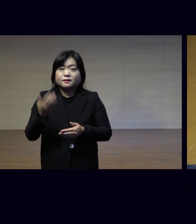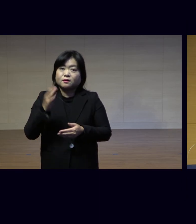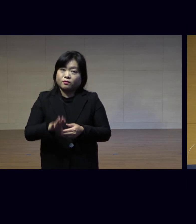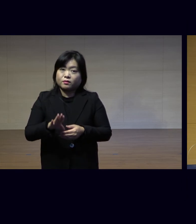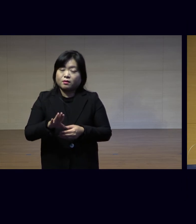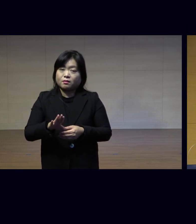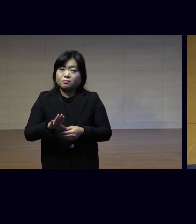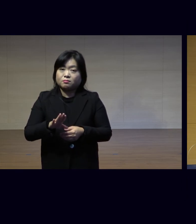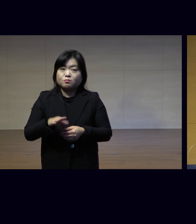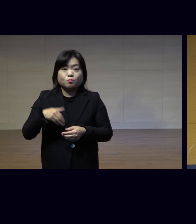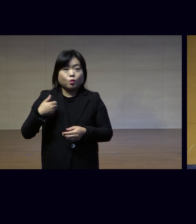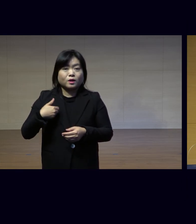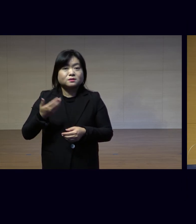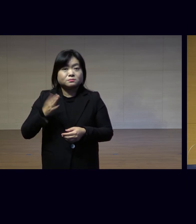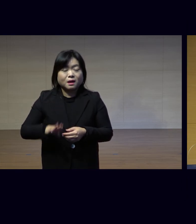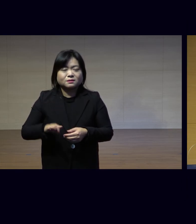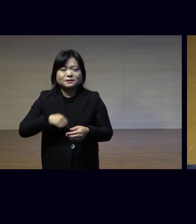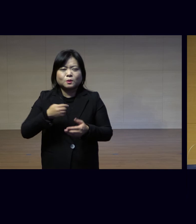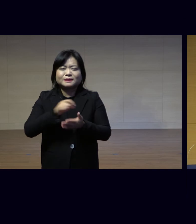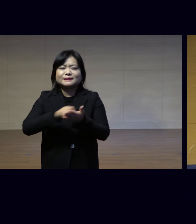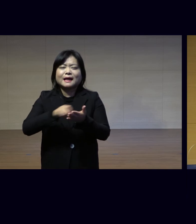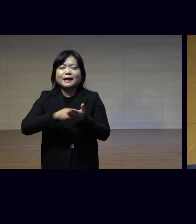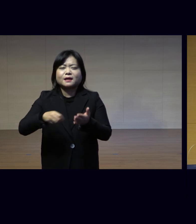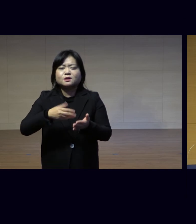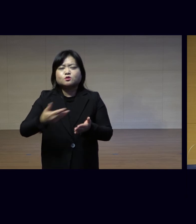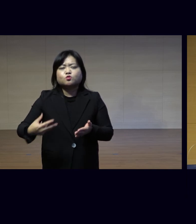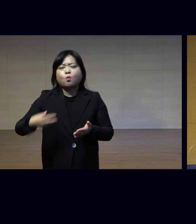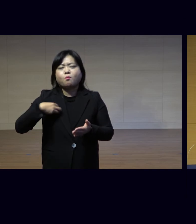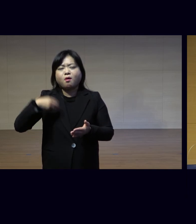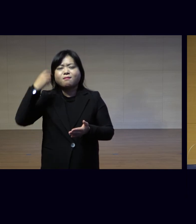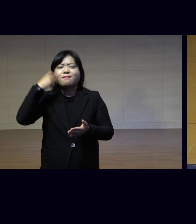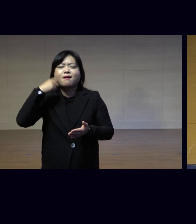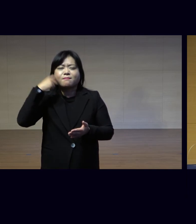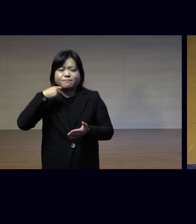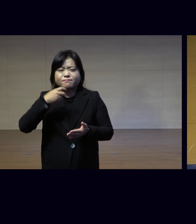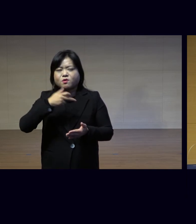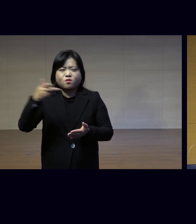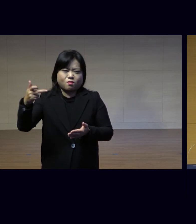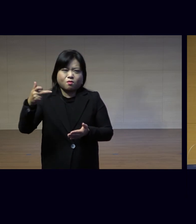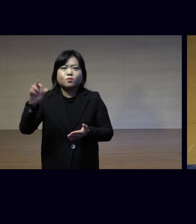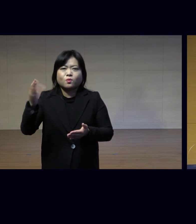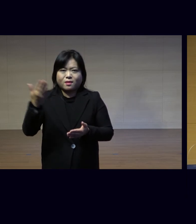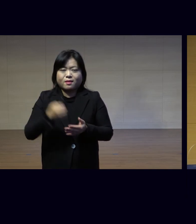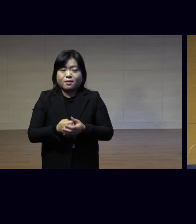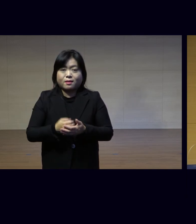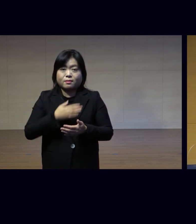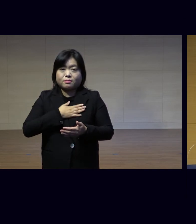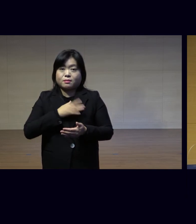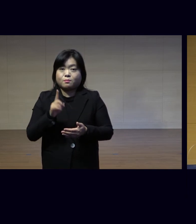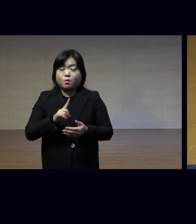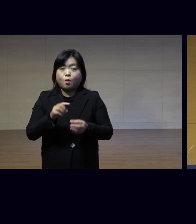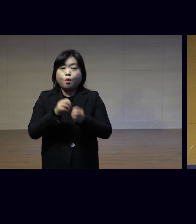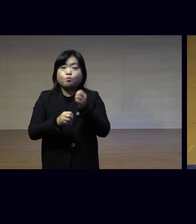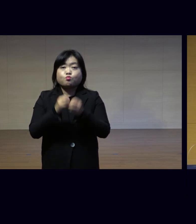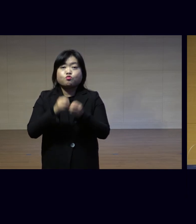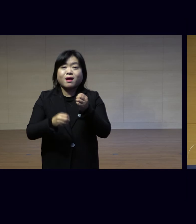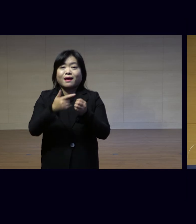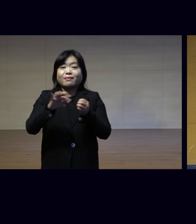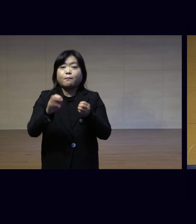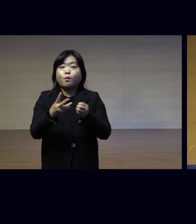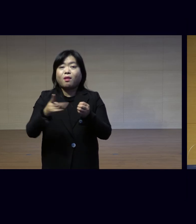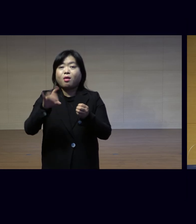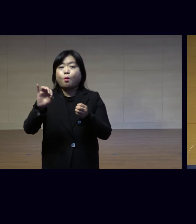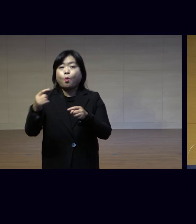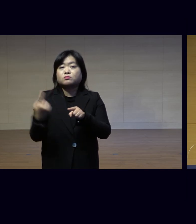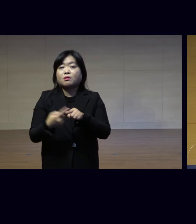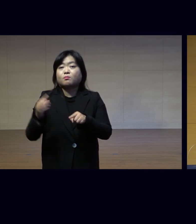모르겠습니다. 그러면서 자신의 작가로서의 소명감이 굉장히 많이 생긴 죠. 이렇게 얘기해서 자기는 문학의 나폴레옹이